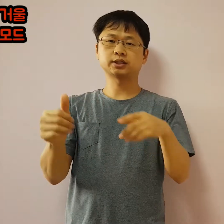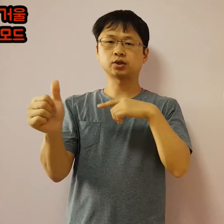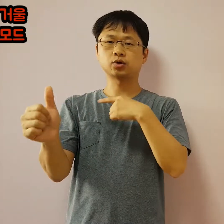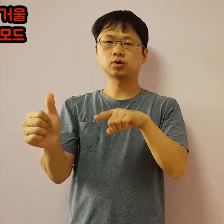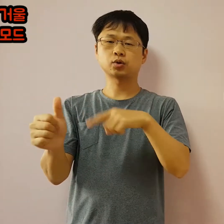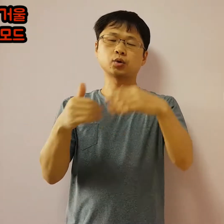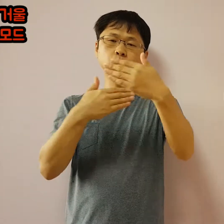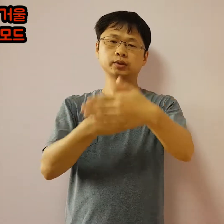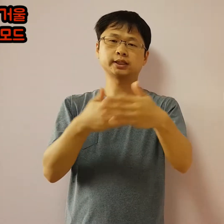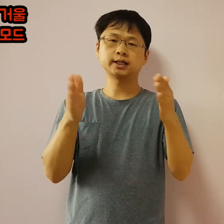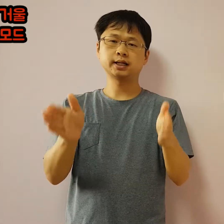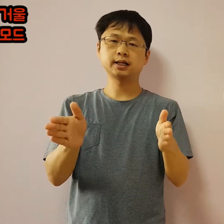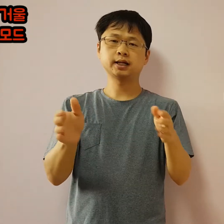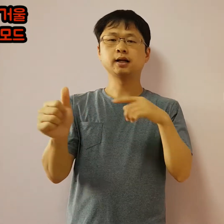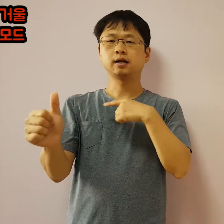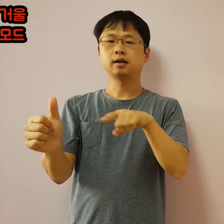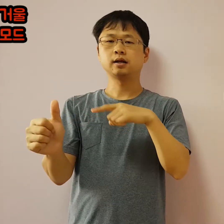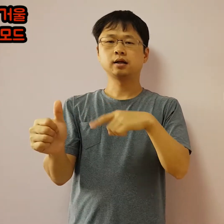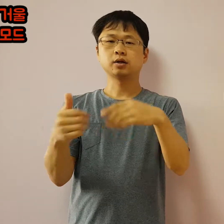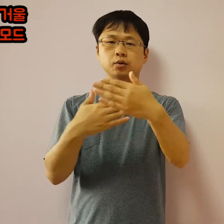되겠죠. 교실